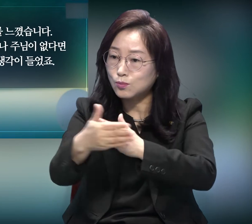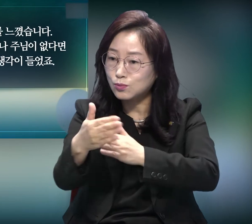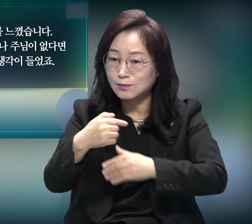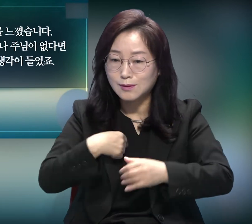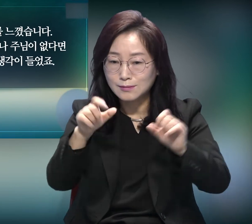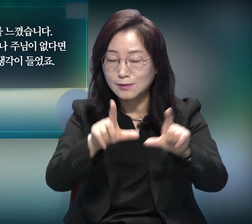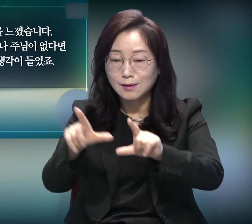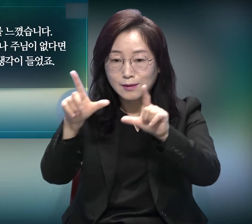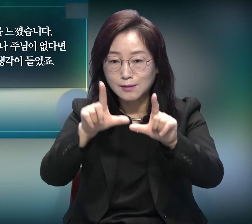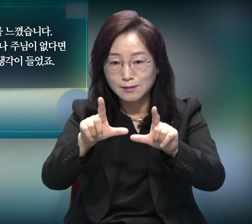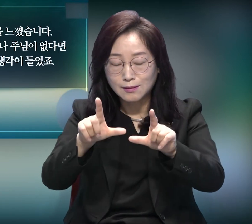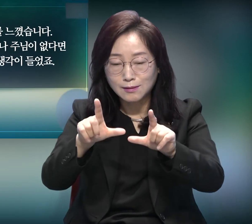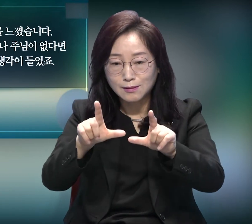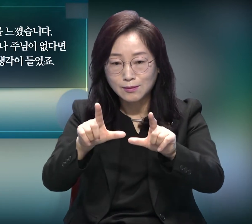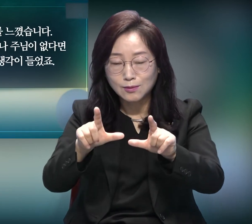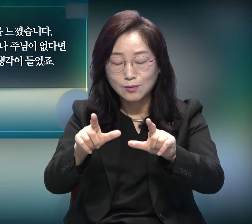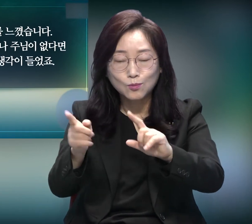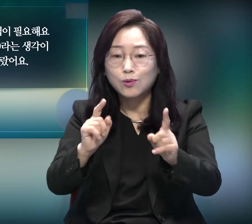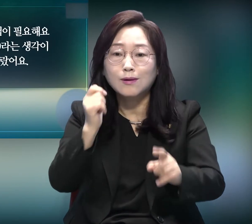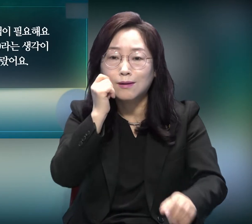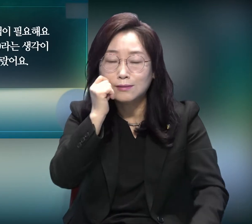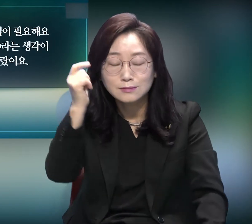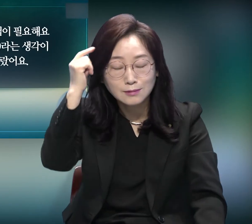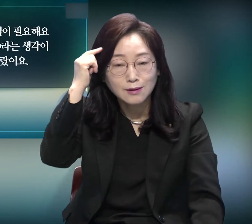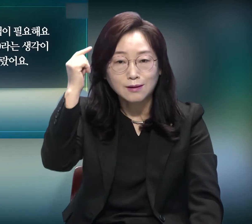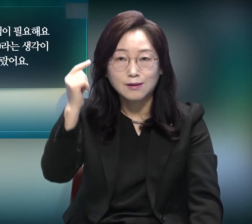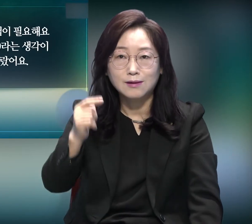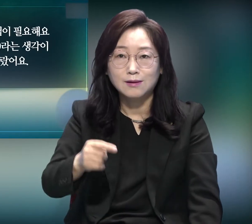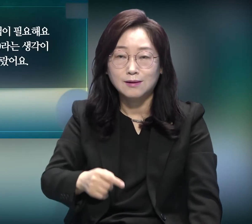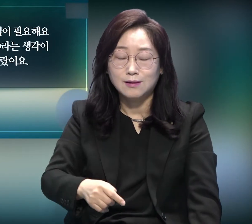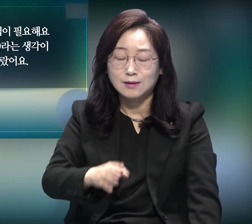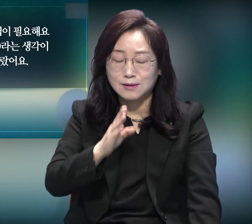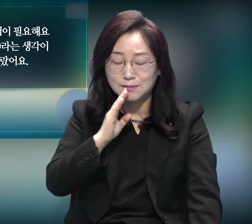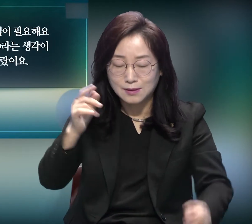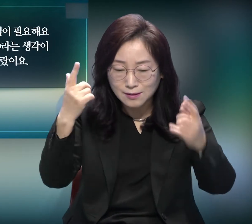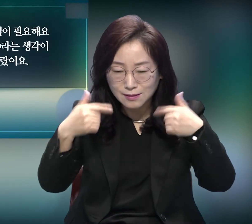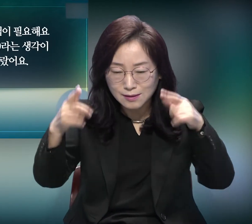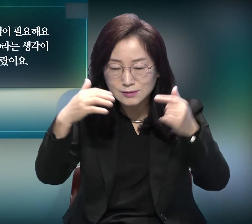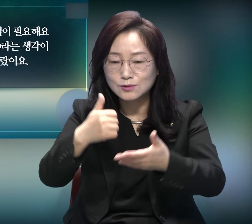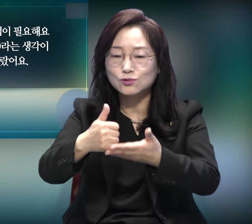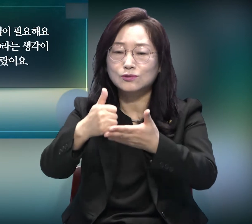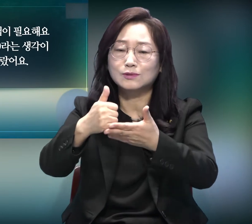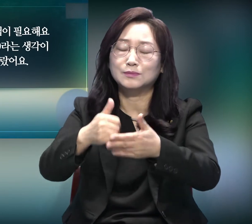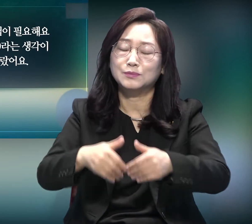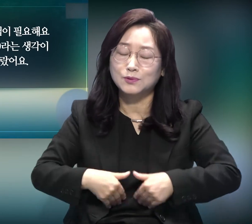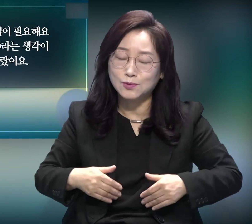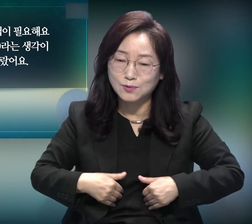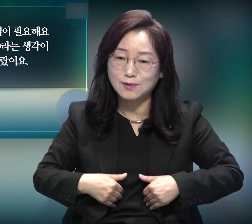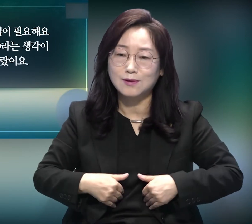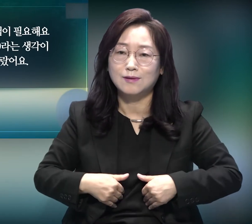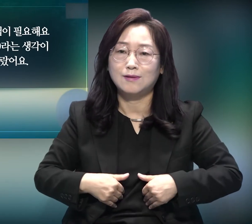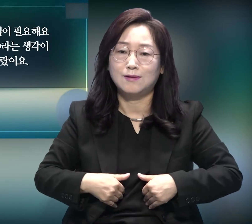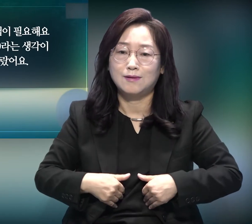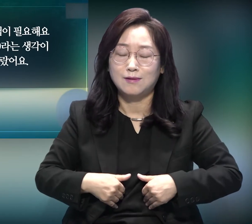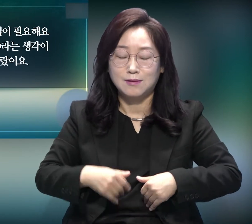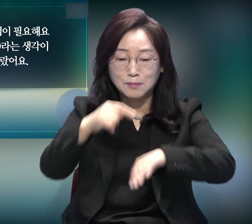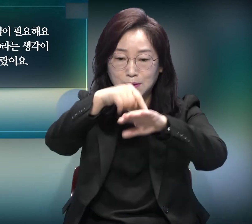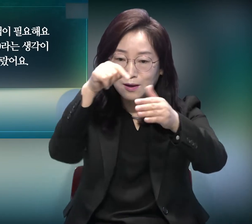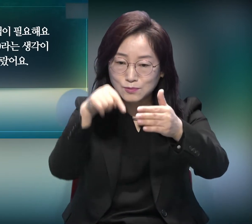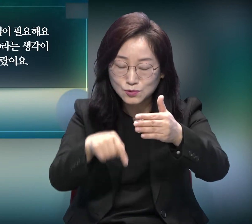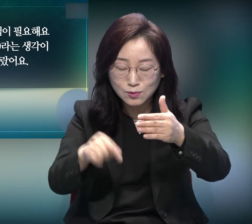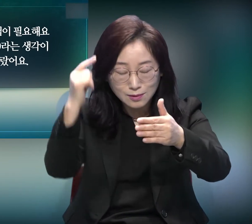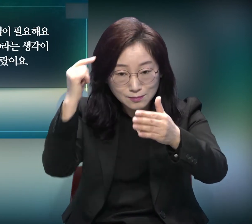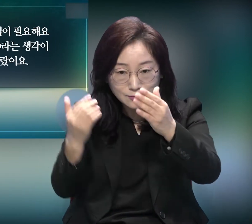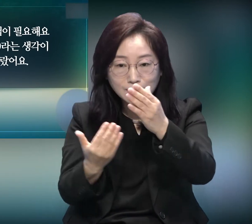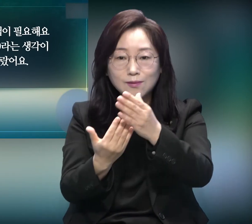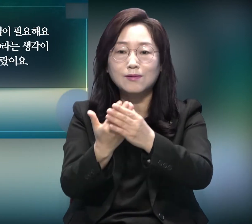수 있을까 하는 생각이 들었어요. 바로 그때 매 시간 주님이 필요해요. I need every hour 라는 생각이 마음속에